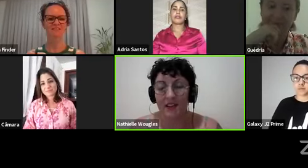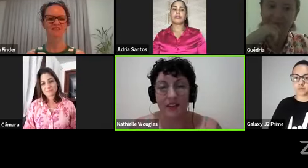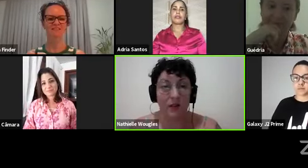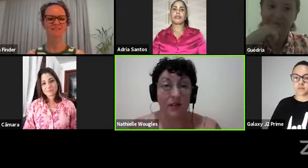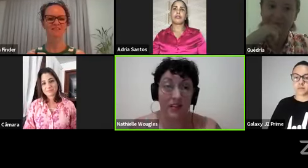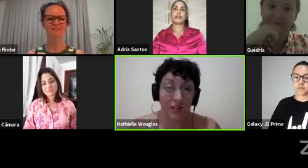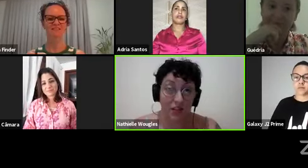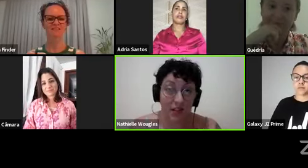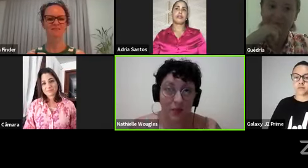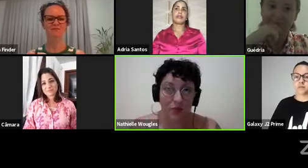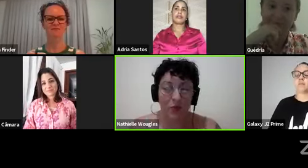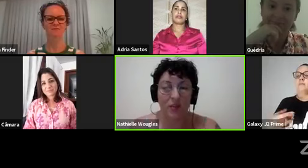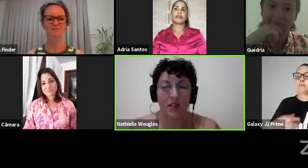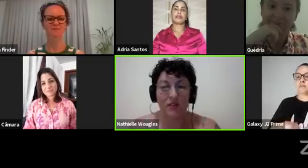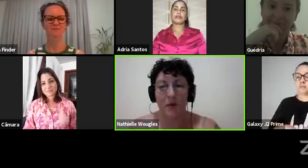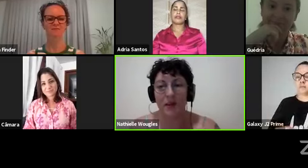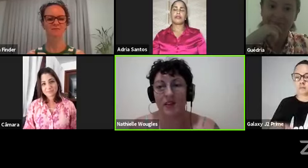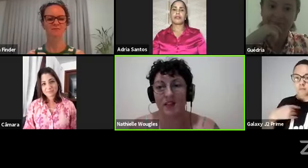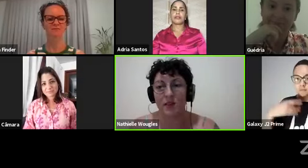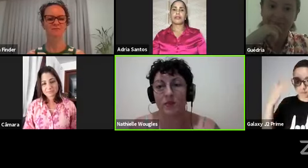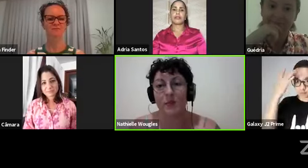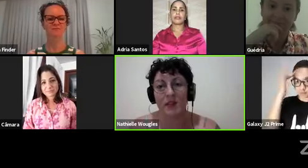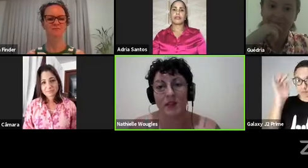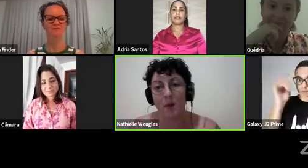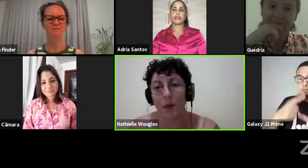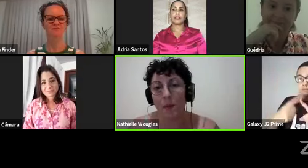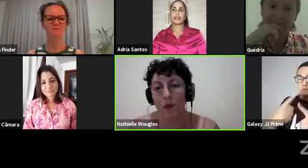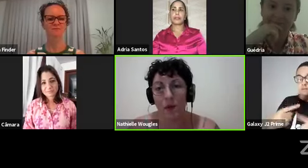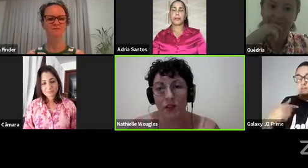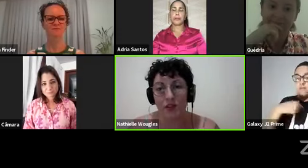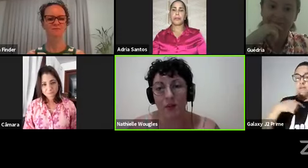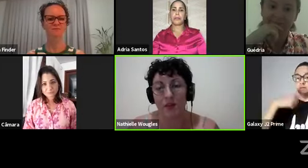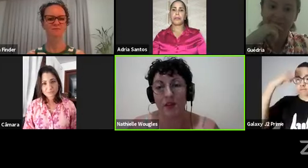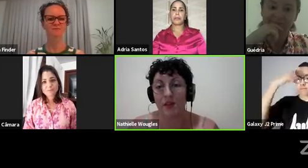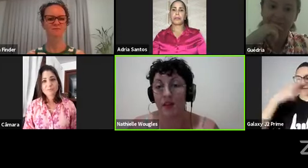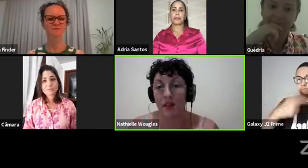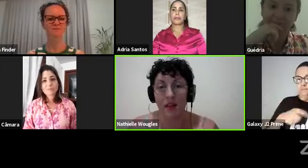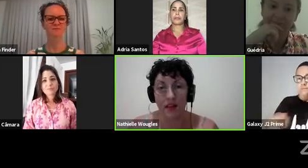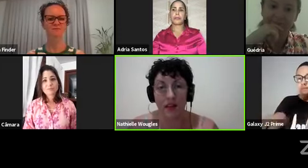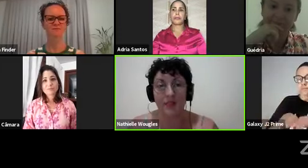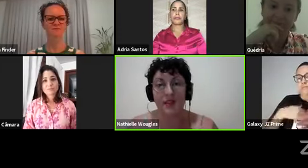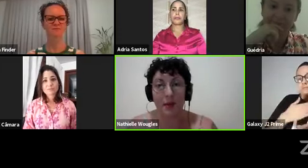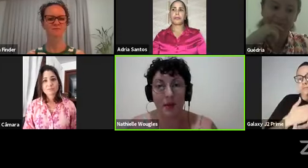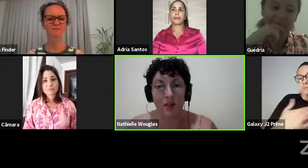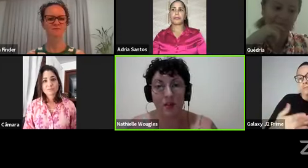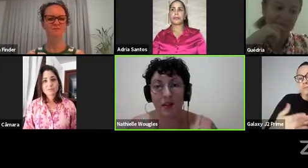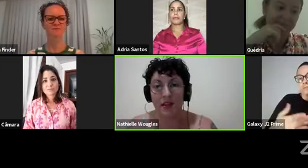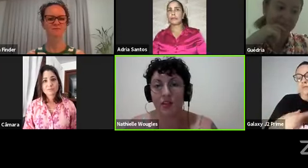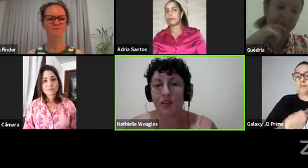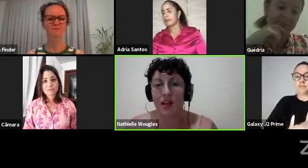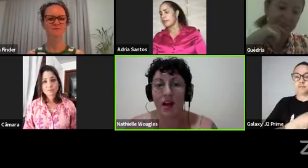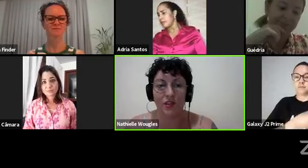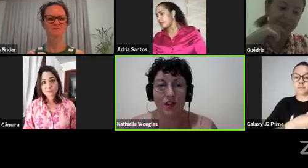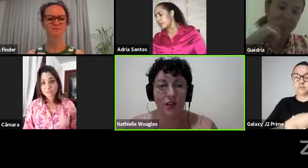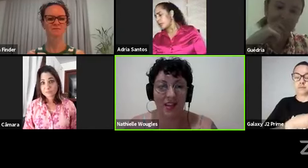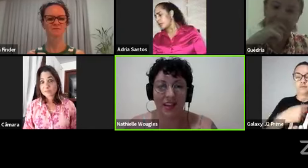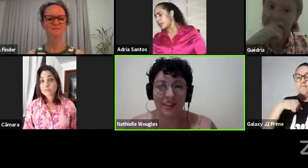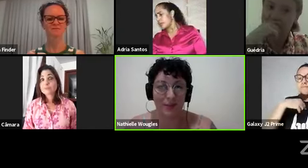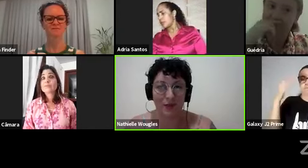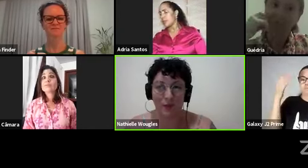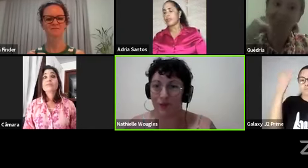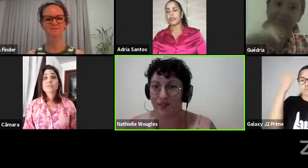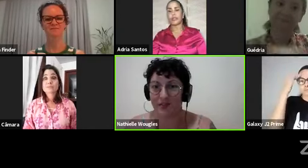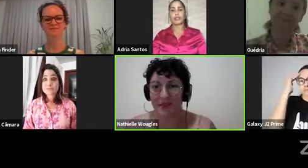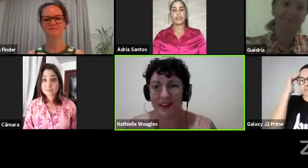E assim, não sei se Sheila passou por isso, mas eu passei uma boa parte da minha vida sem entender exatamente a minha identidade, eu acho que